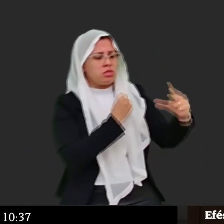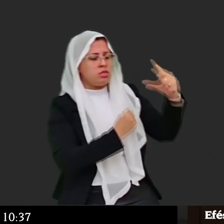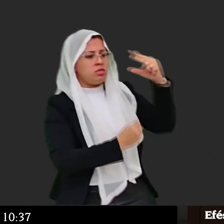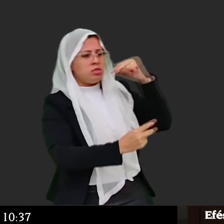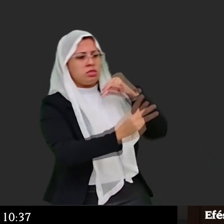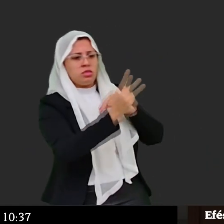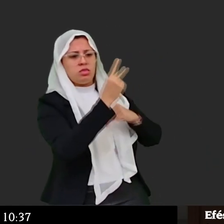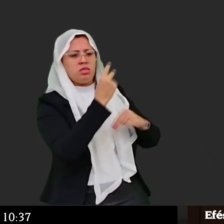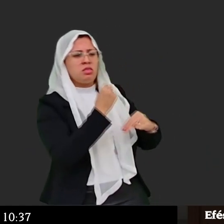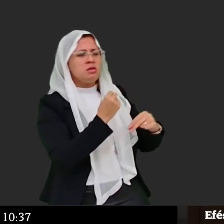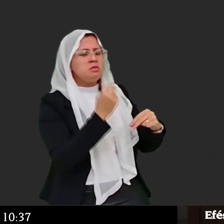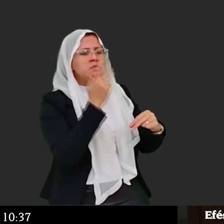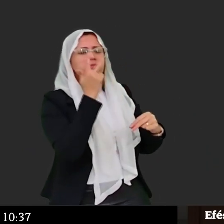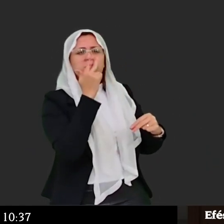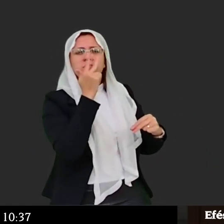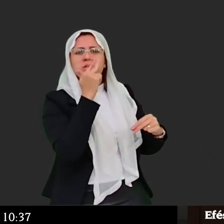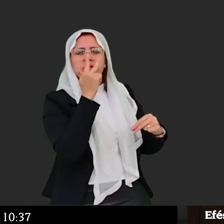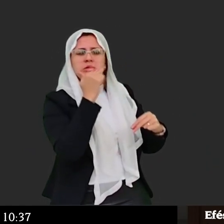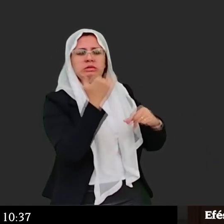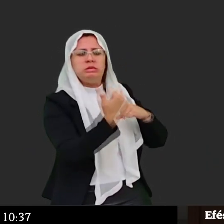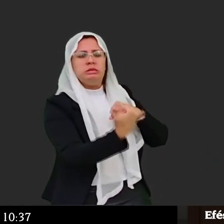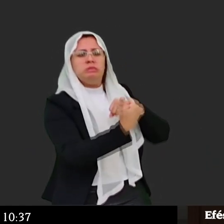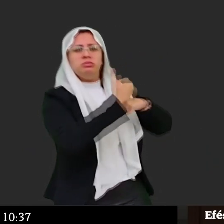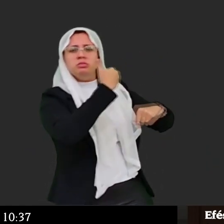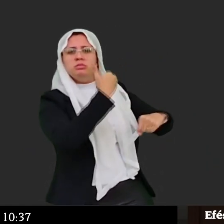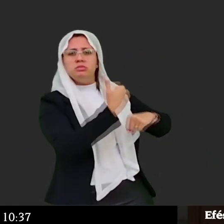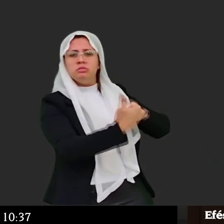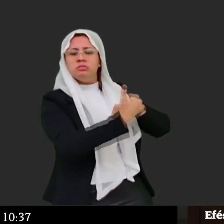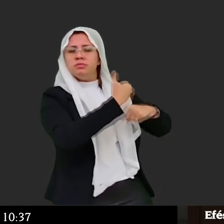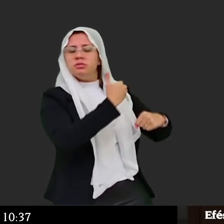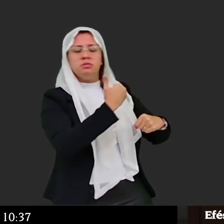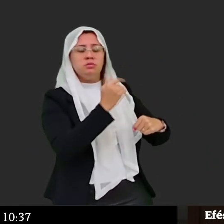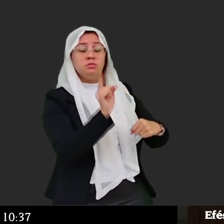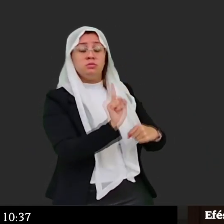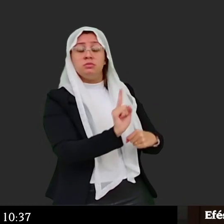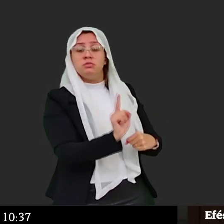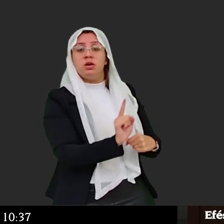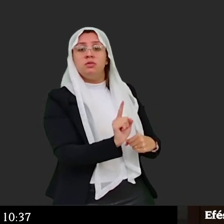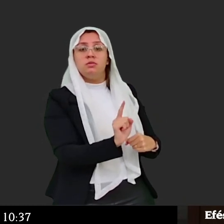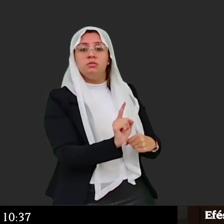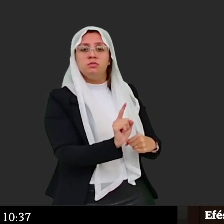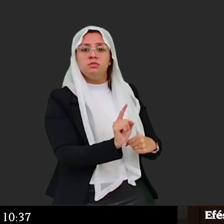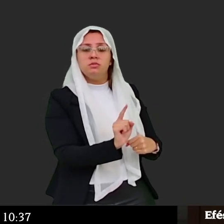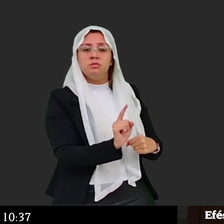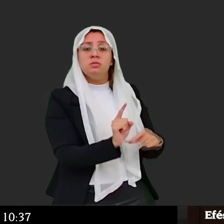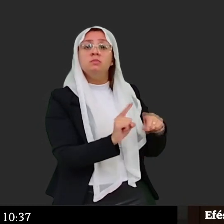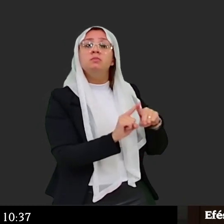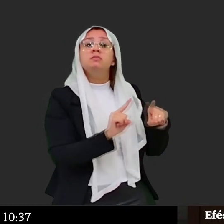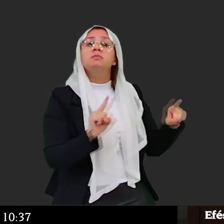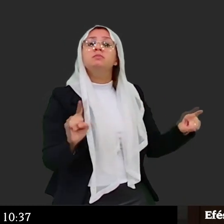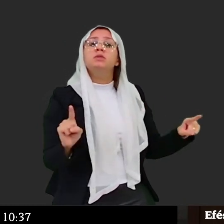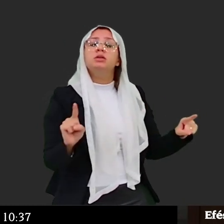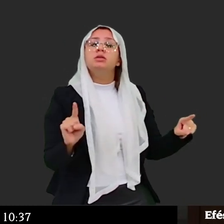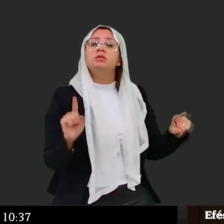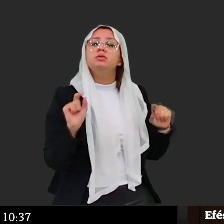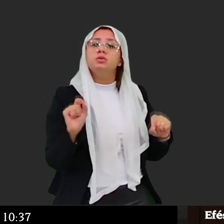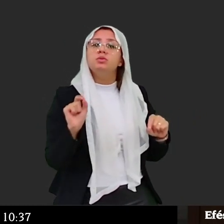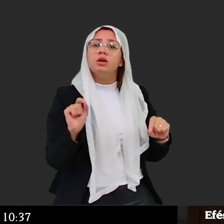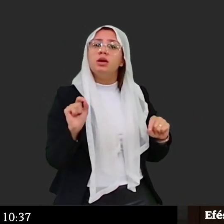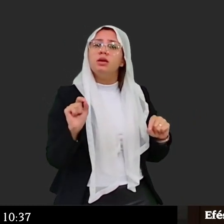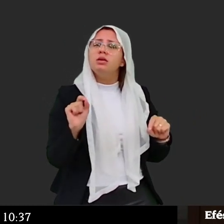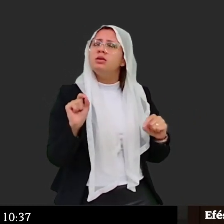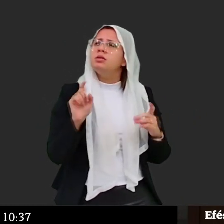astúcia enganam fraudulosamente. Antes, seguindo a verdade em